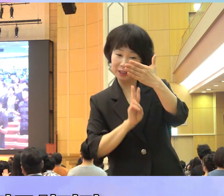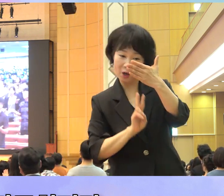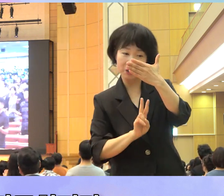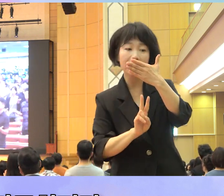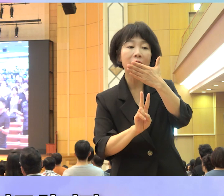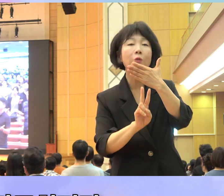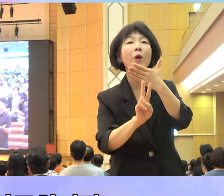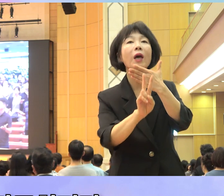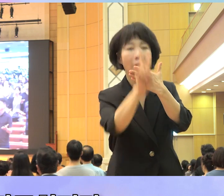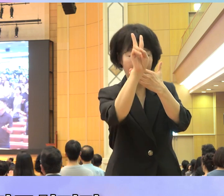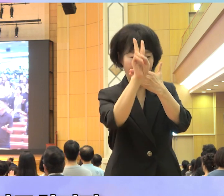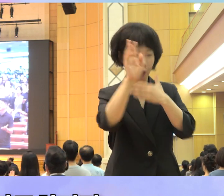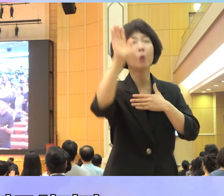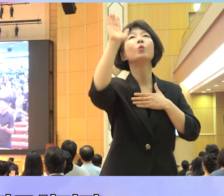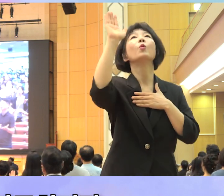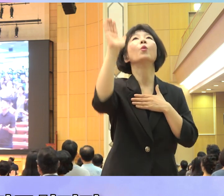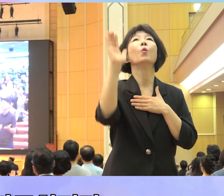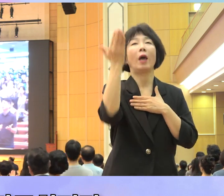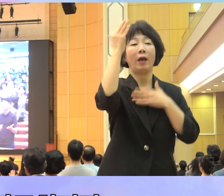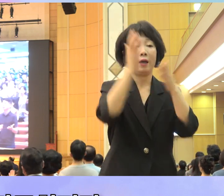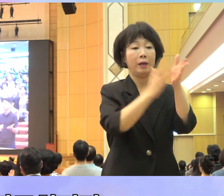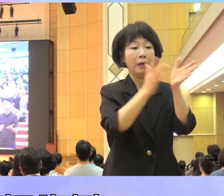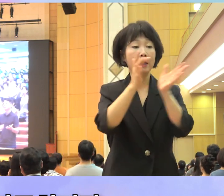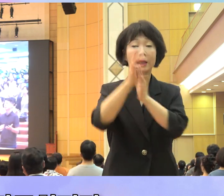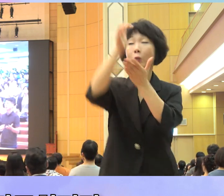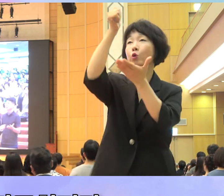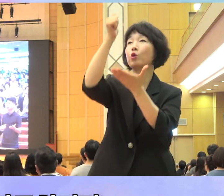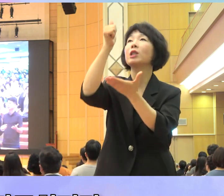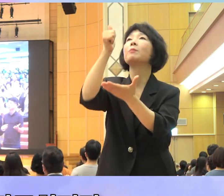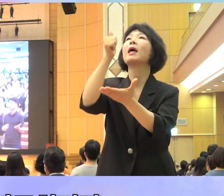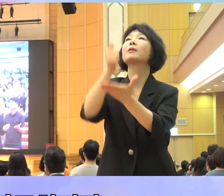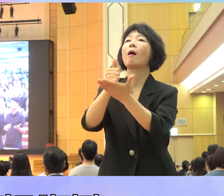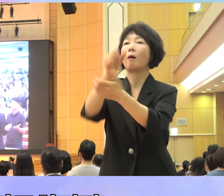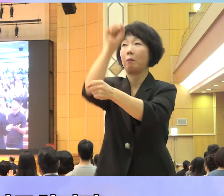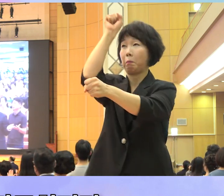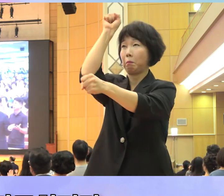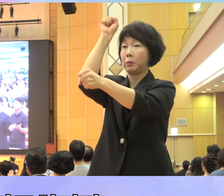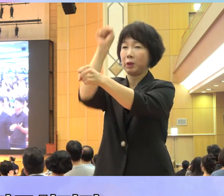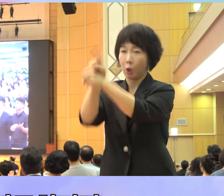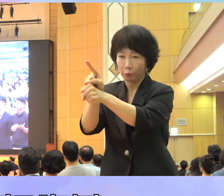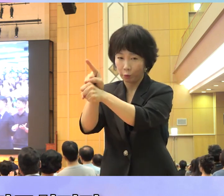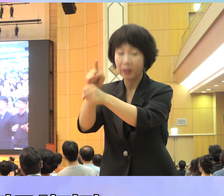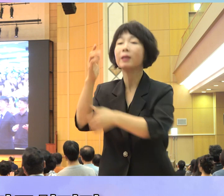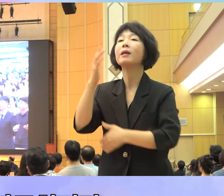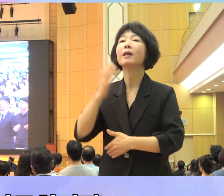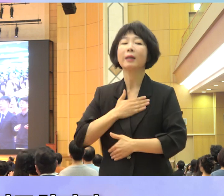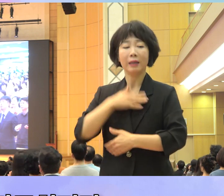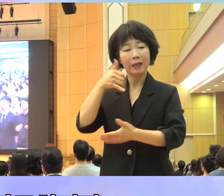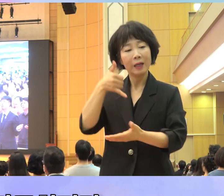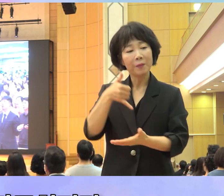나의 비전이 되고 예수님의 성품이